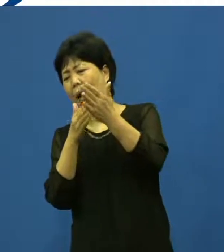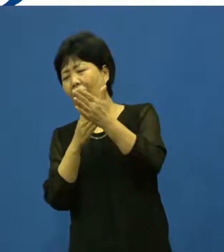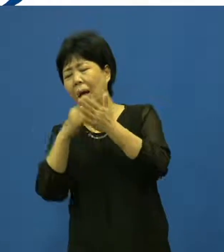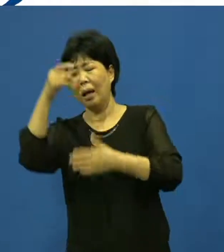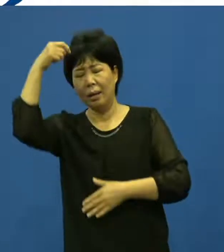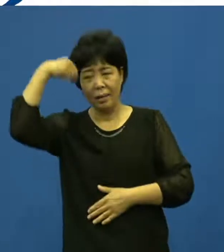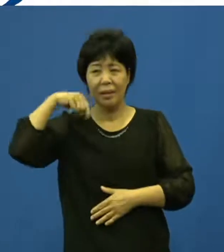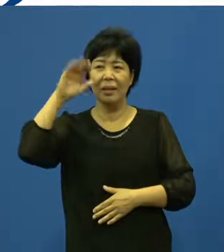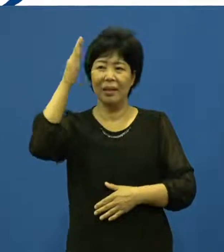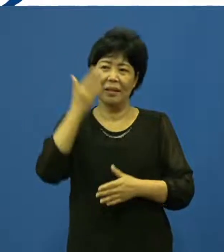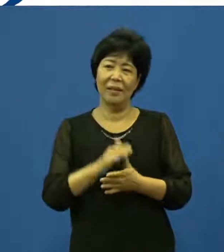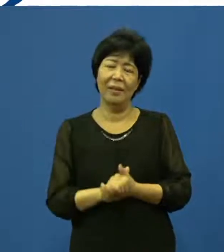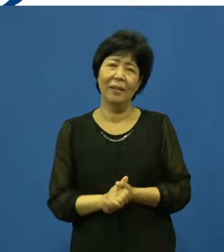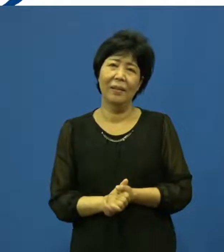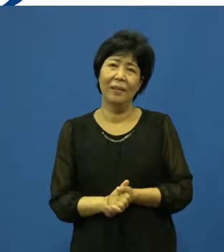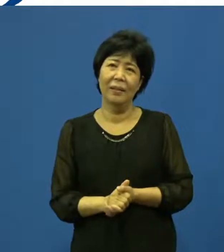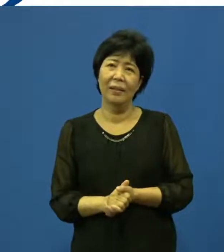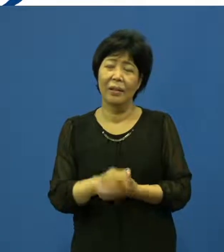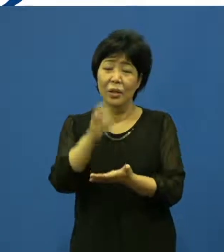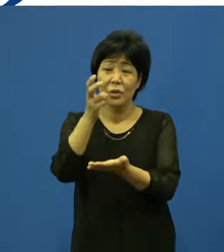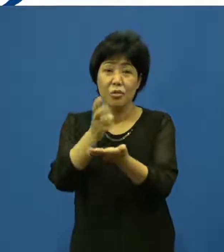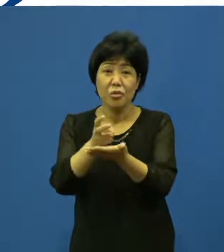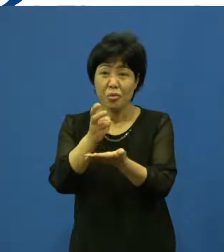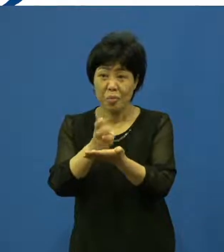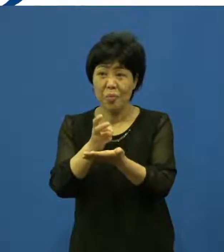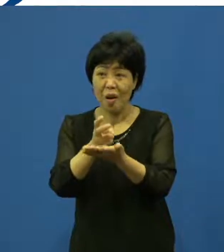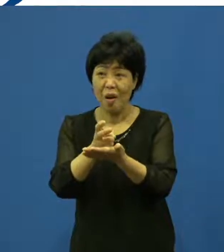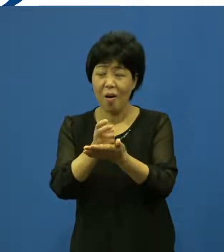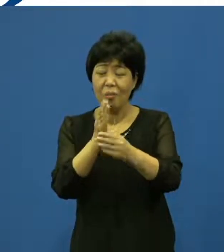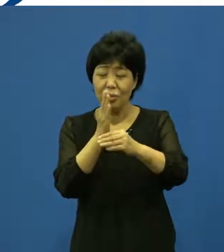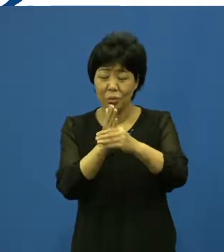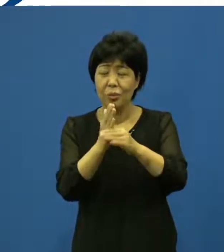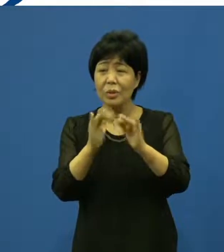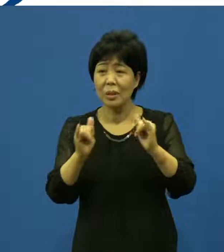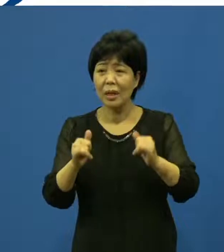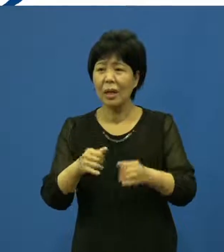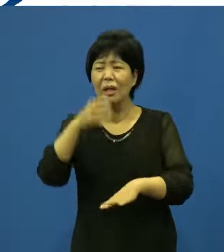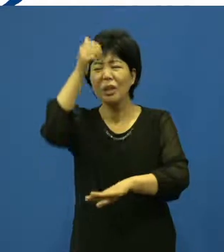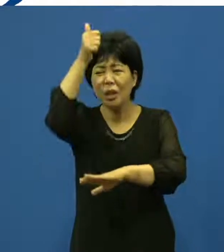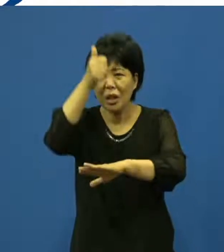빠지게 되죠. 율법을 추구하는 사람들 결국은 무력감입니다.